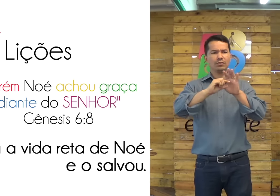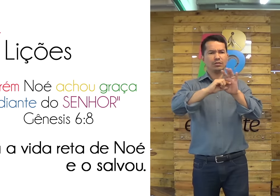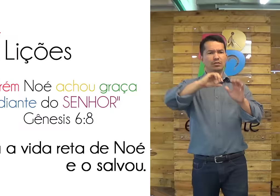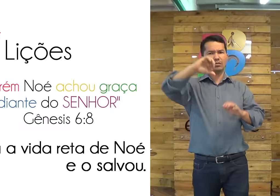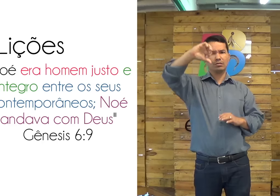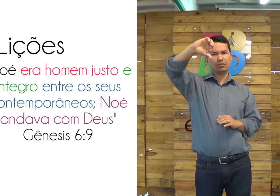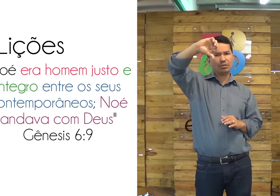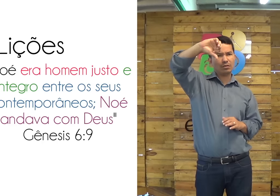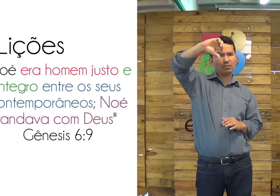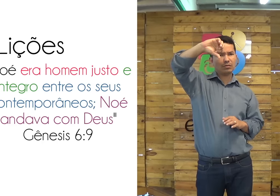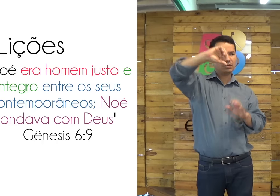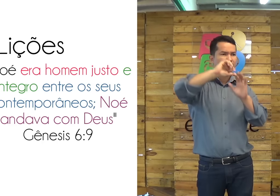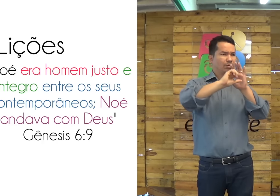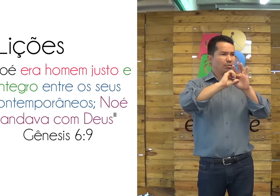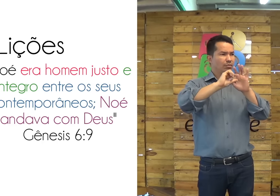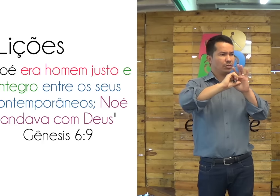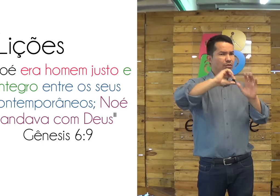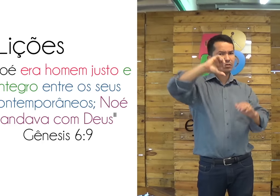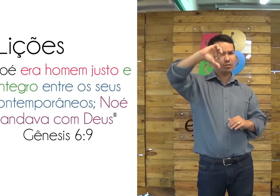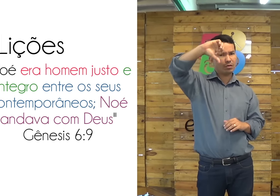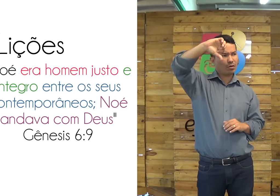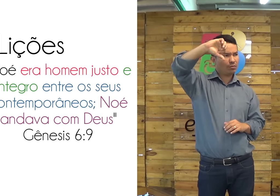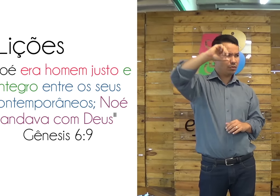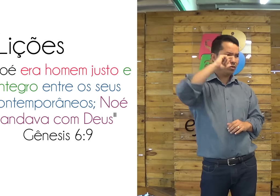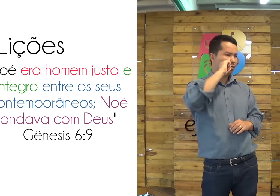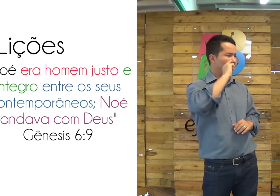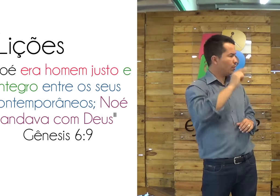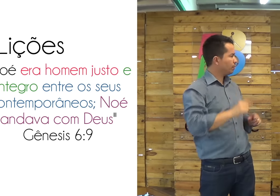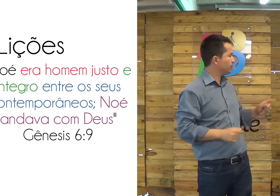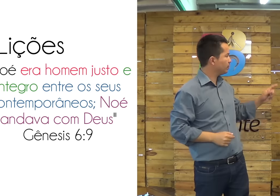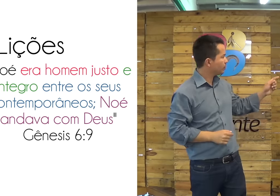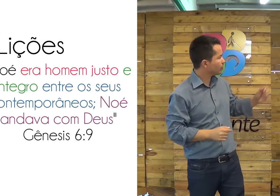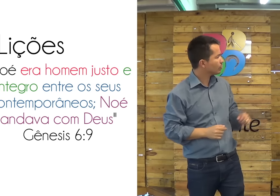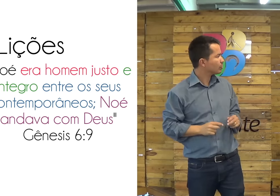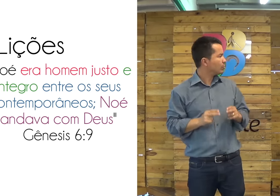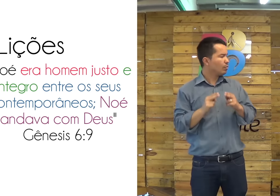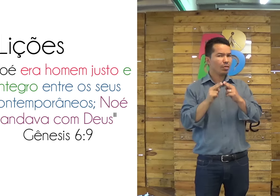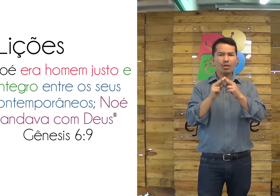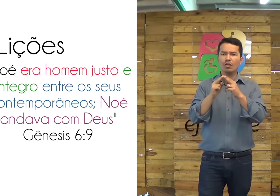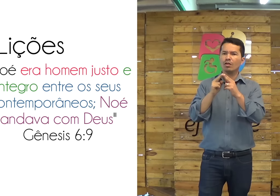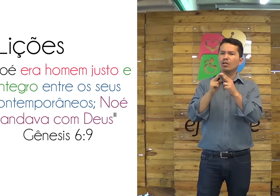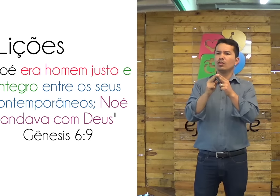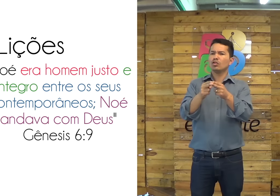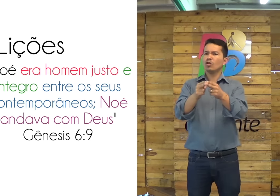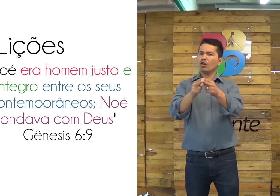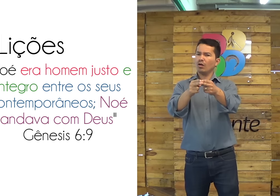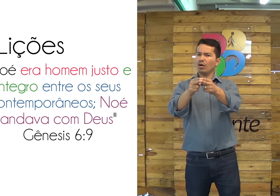perigoso no Versículo 9 Olha lá então